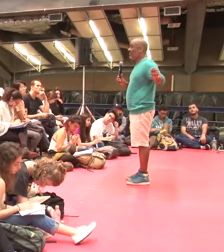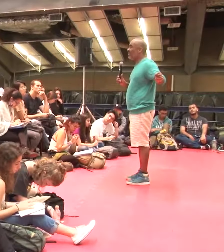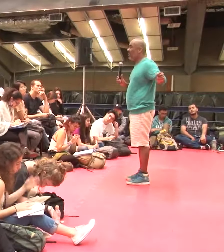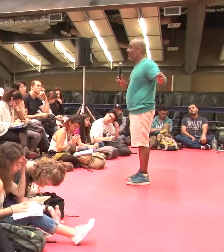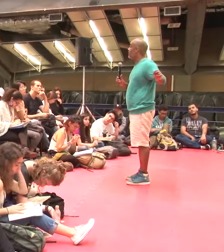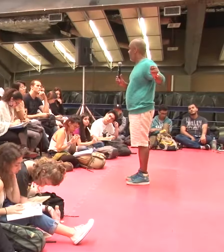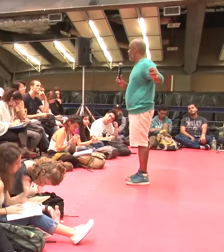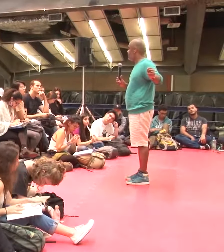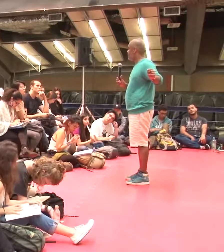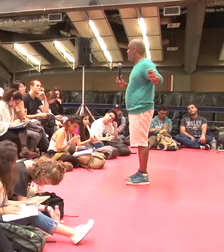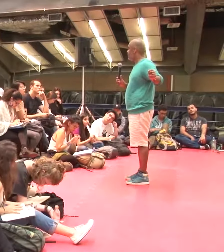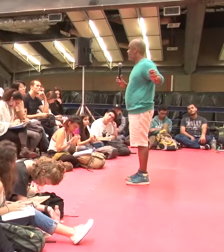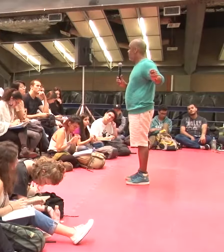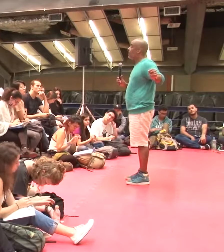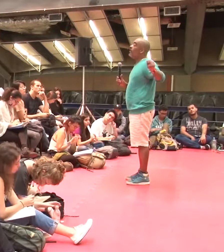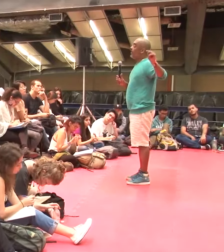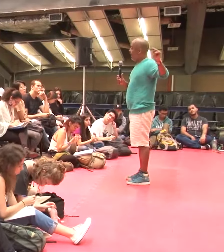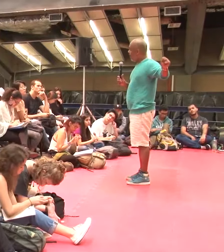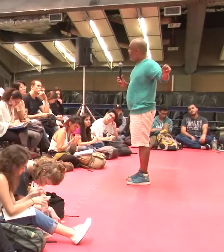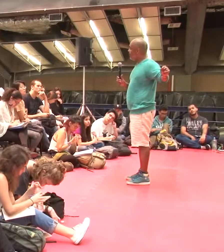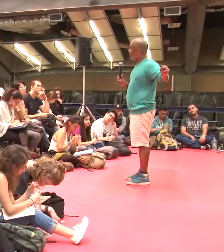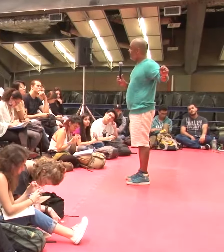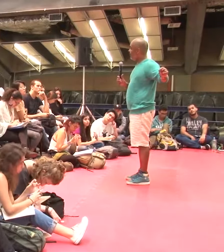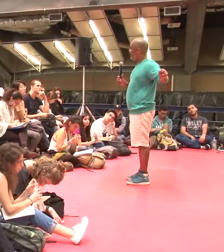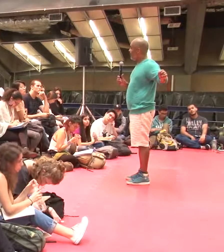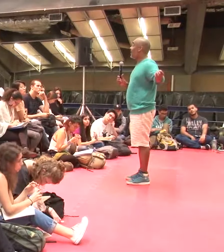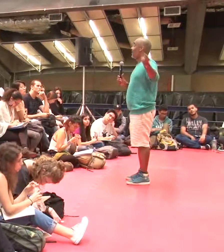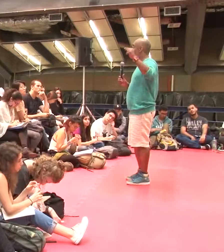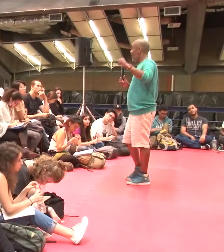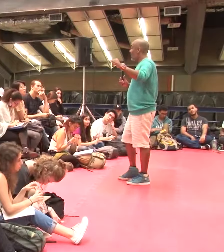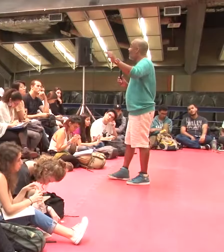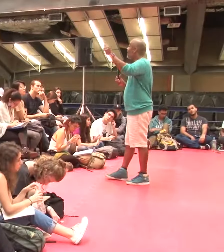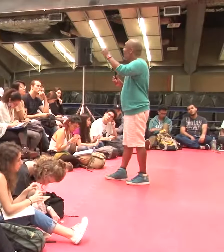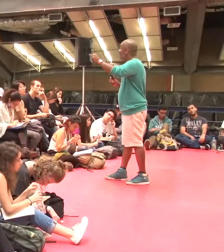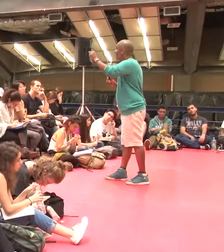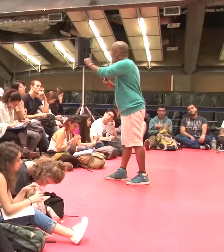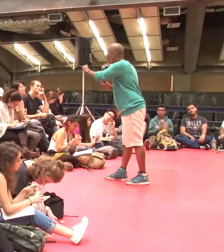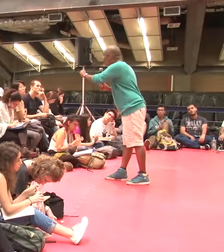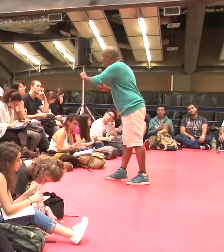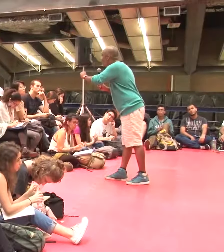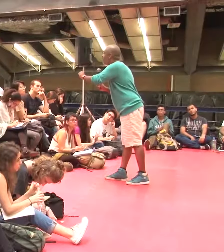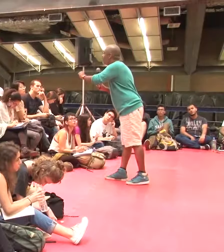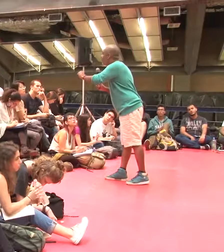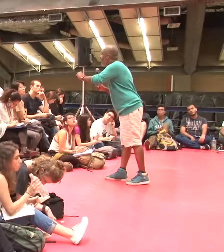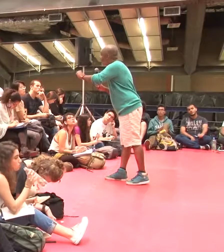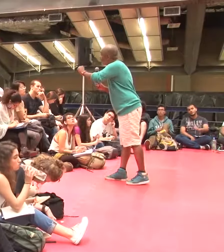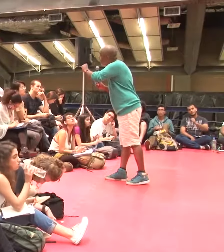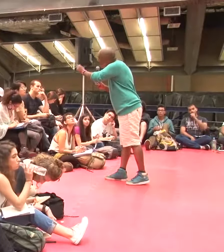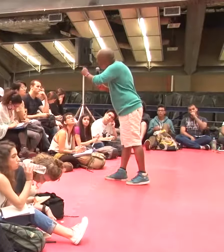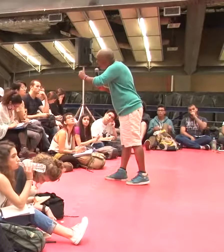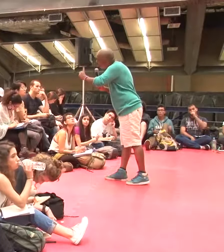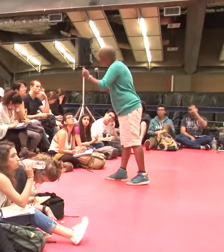Ah, ela é uma idiota, ela também acha. É o modelo. A Rita Baiana nega o tempo todo.